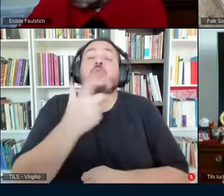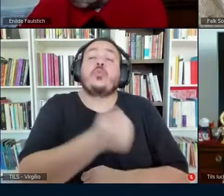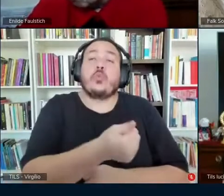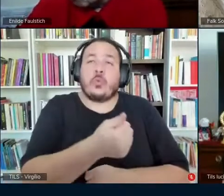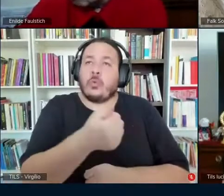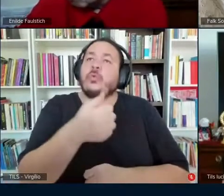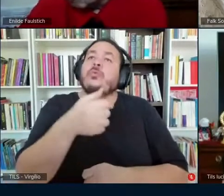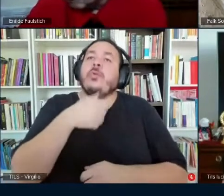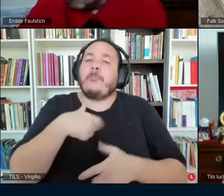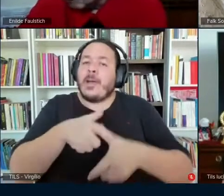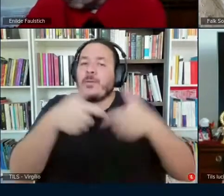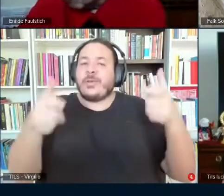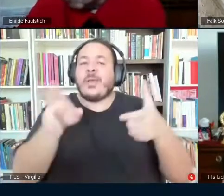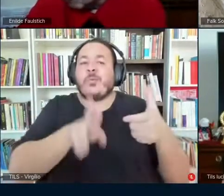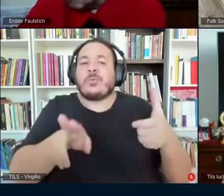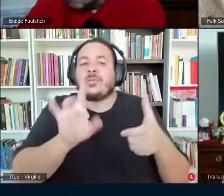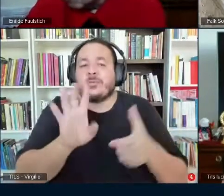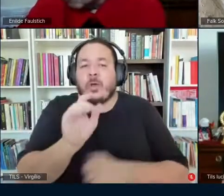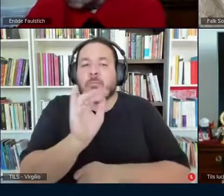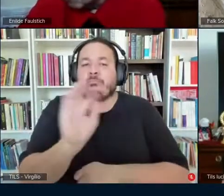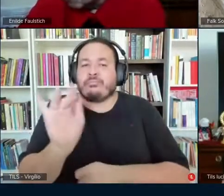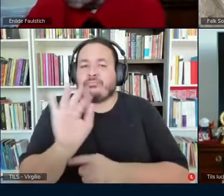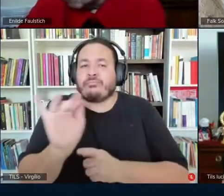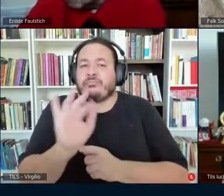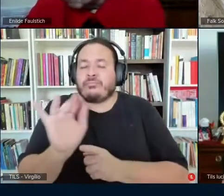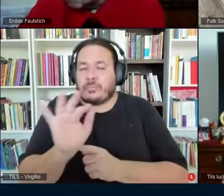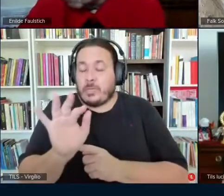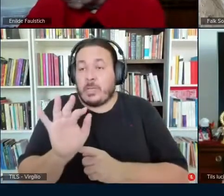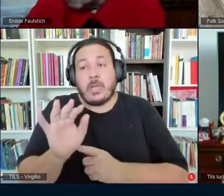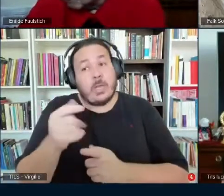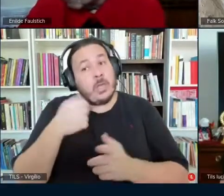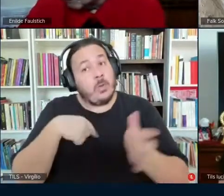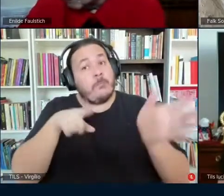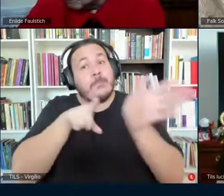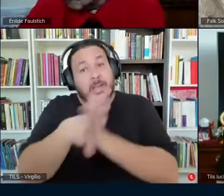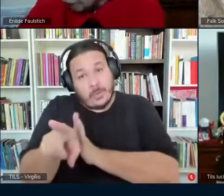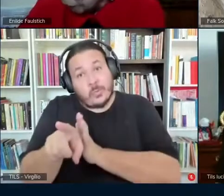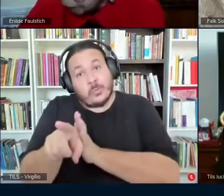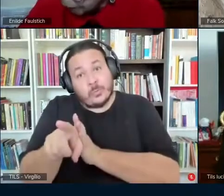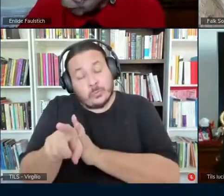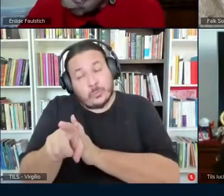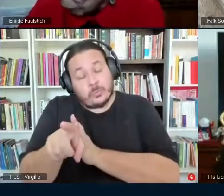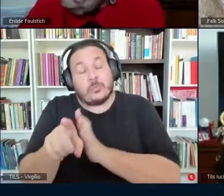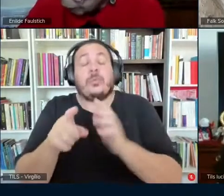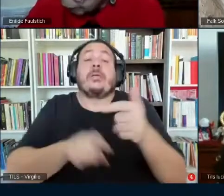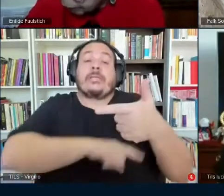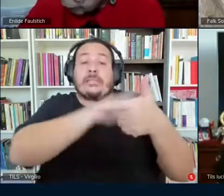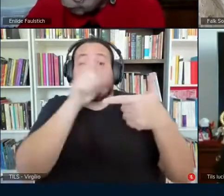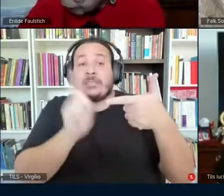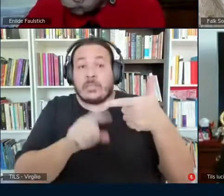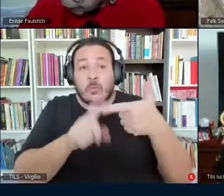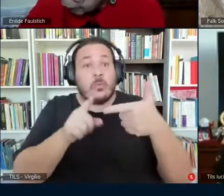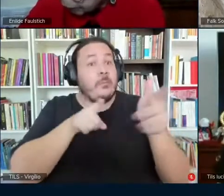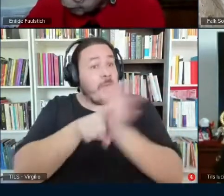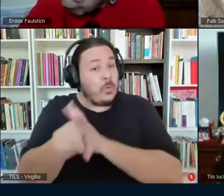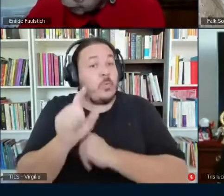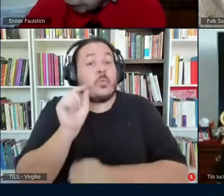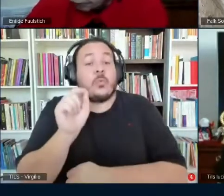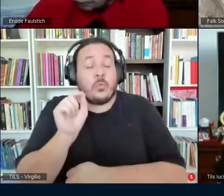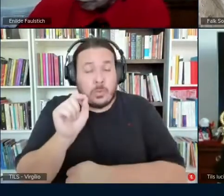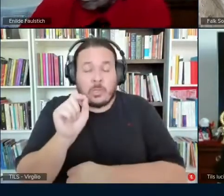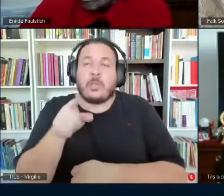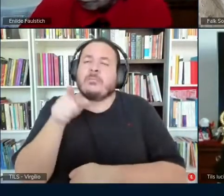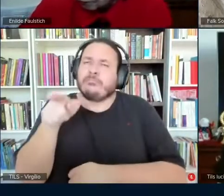letras escritas? É uma pergunta que eu tenho. A segunda pergunta é, durante o